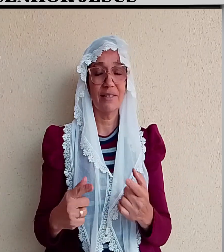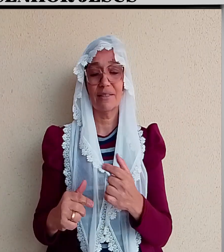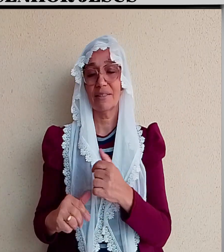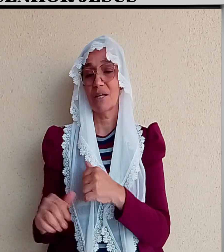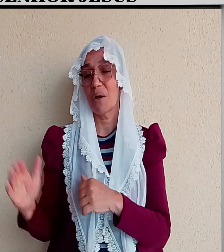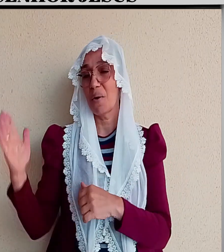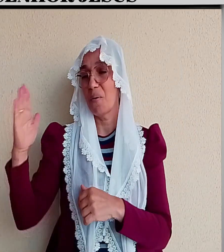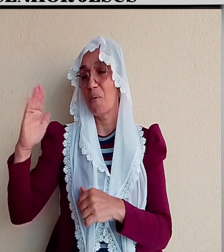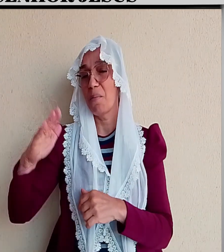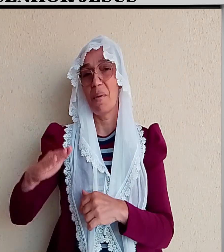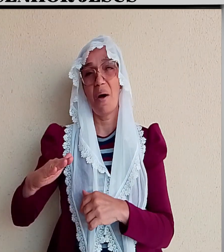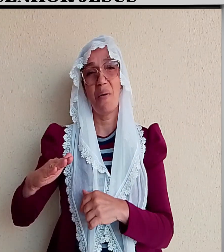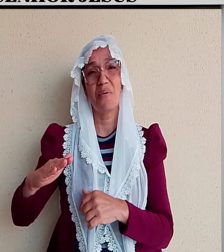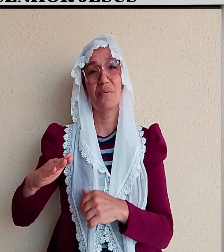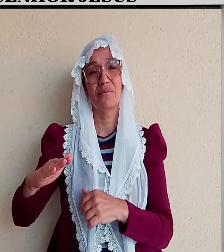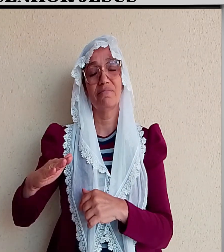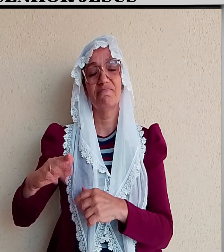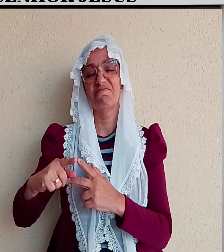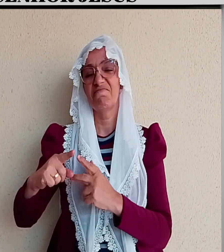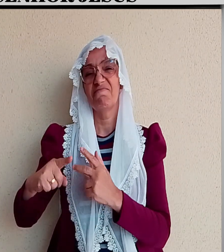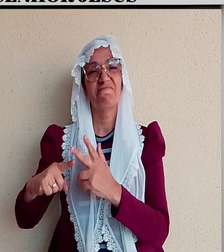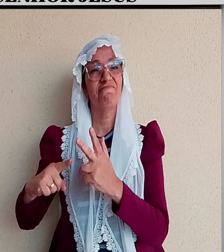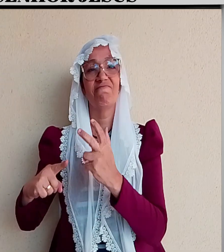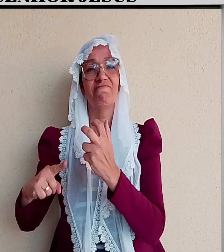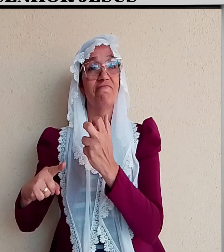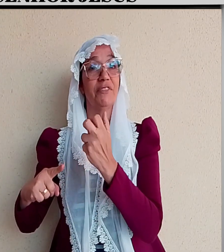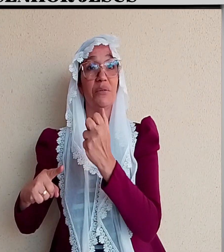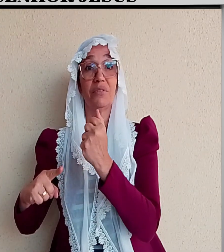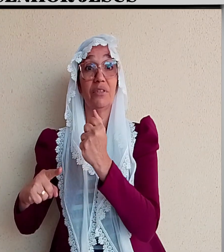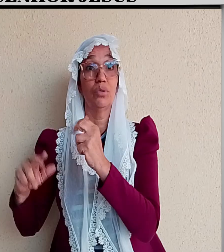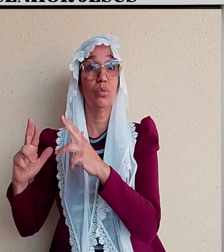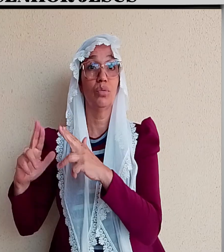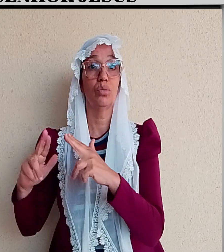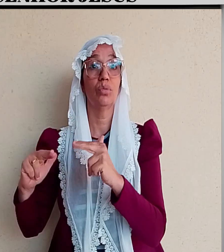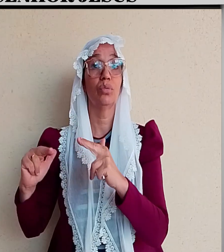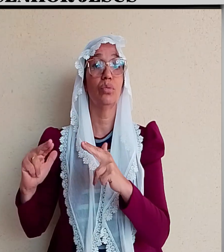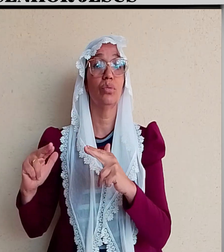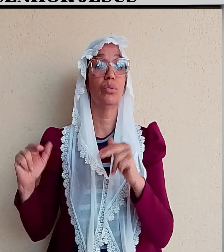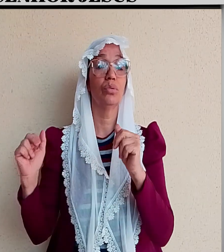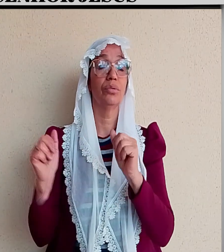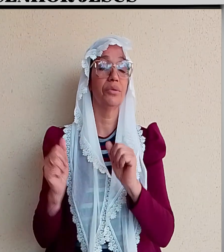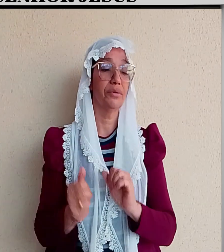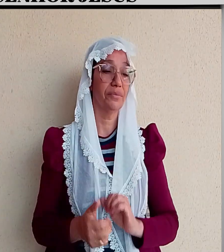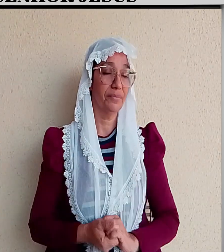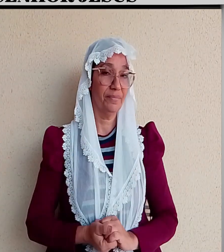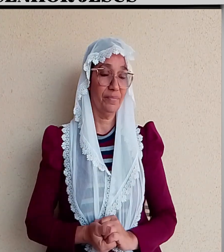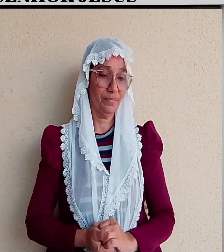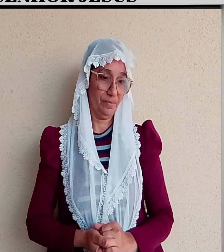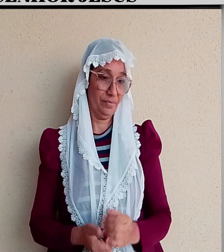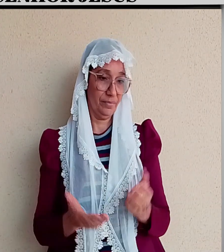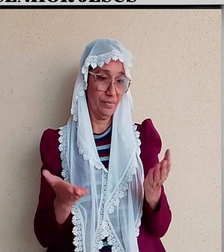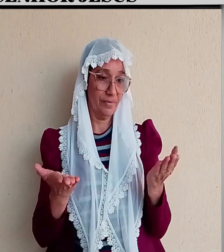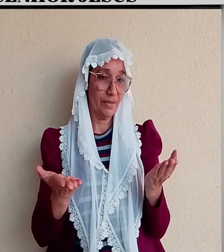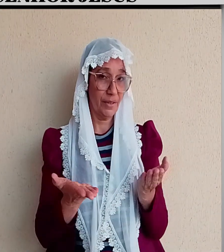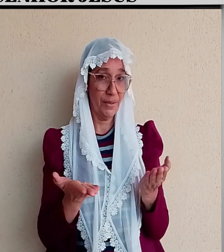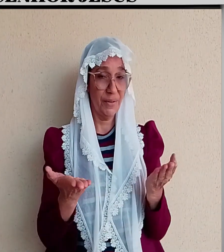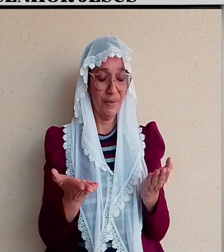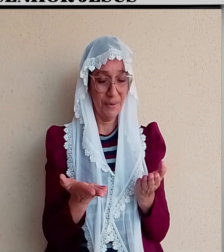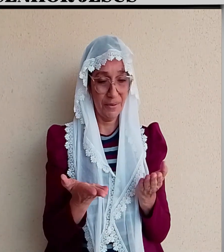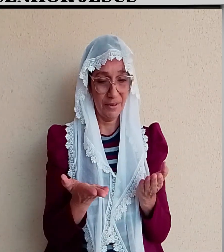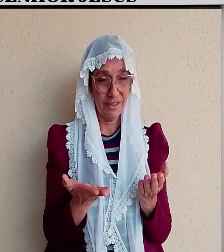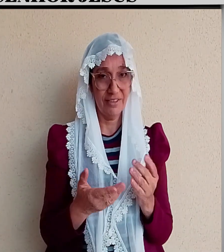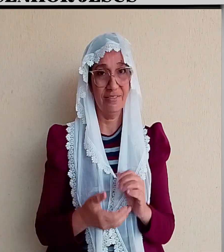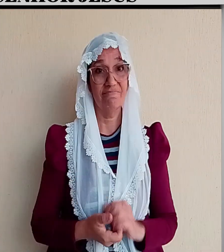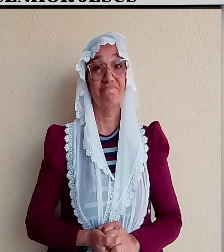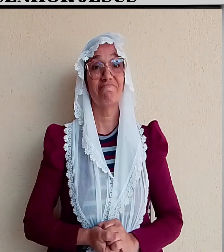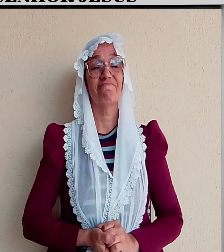unção dos discípulos, Senhor. O Senhor vem dizer hoje: a unção do discípulo cai na vossa cabeça. Quem está aqui que vai ouvir essa palavra, e